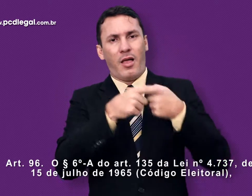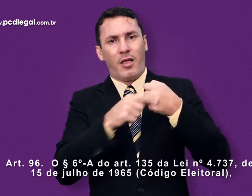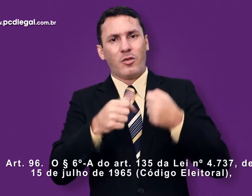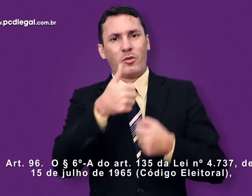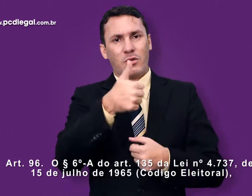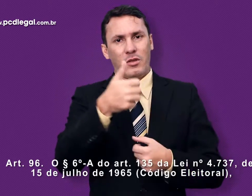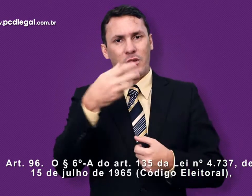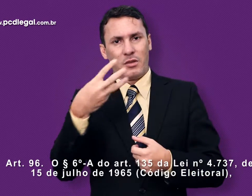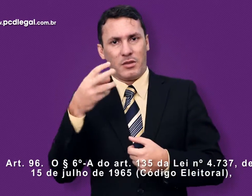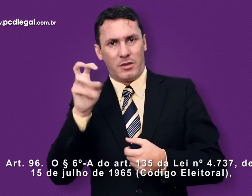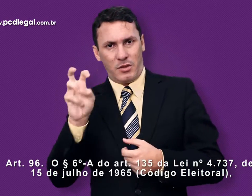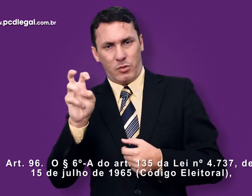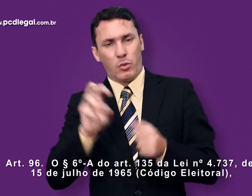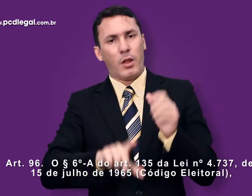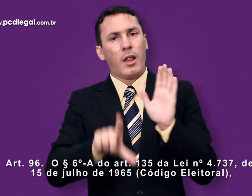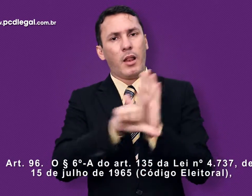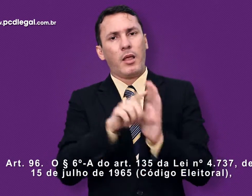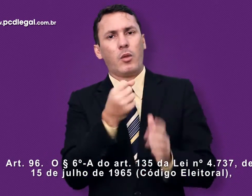artigo 135 da Lei nº